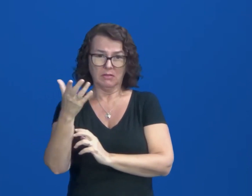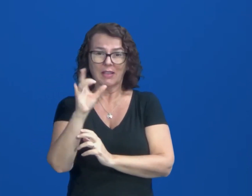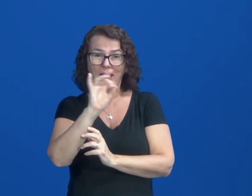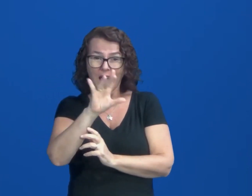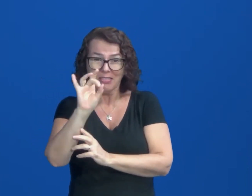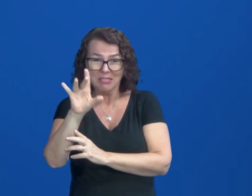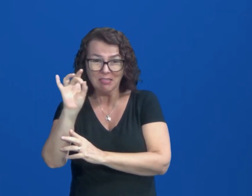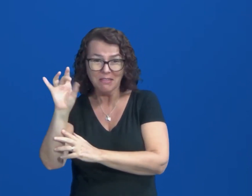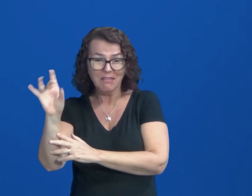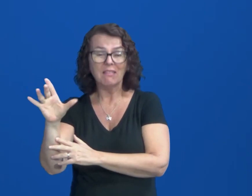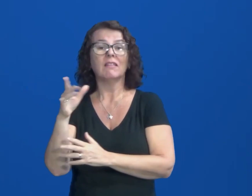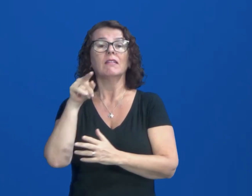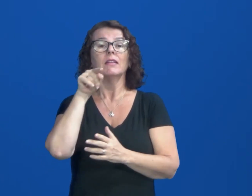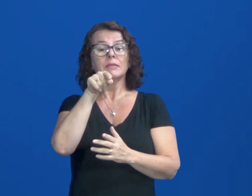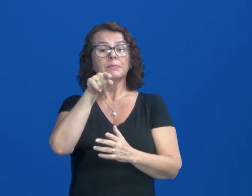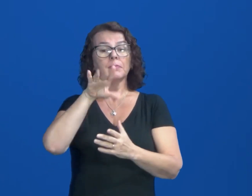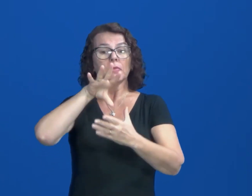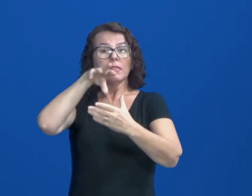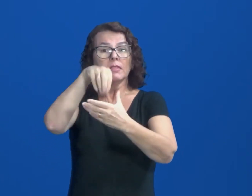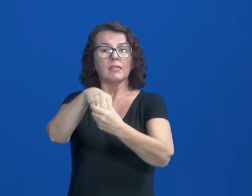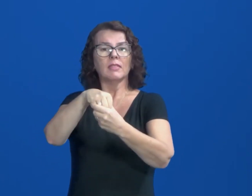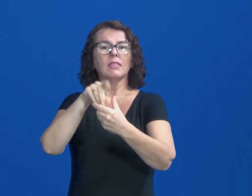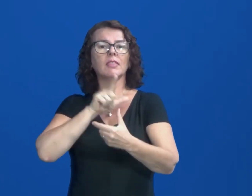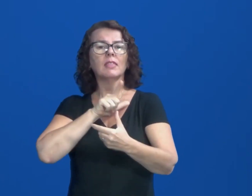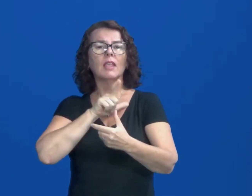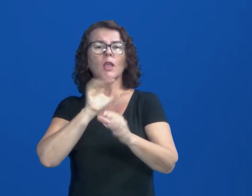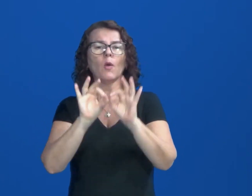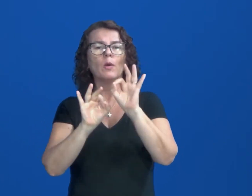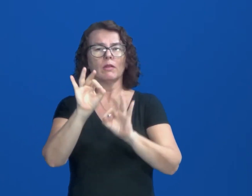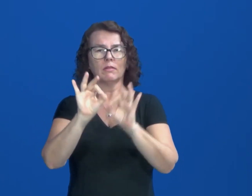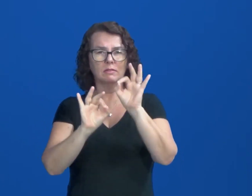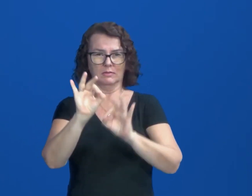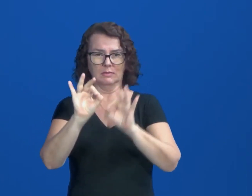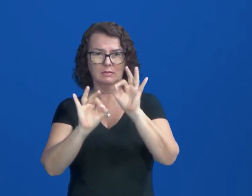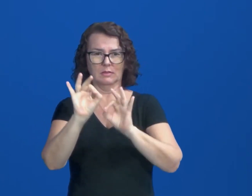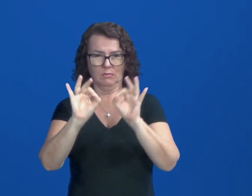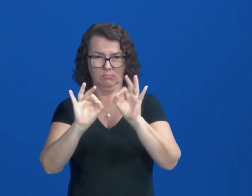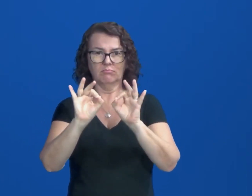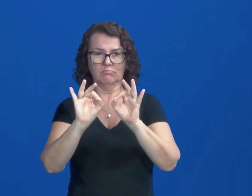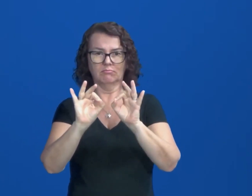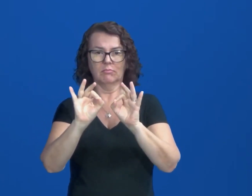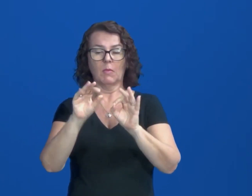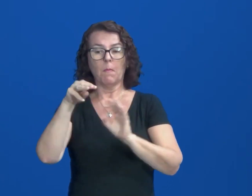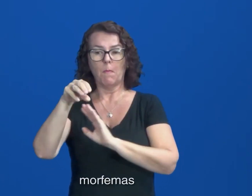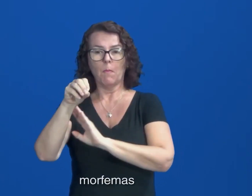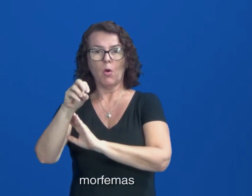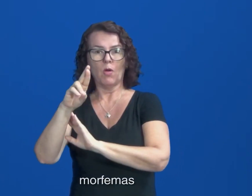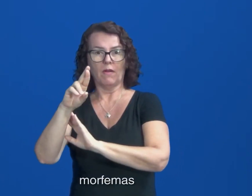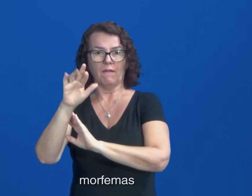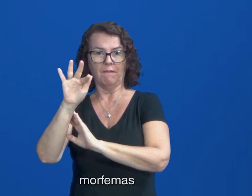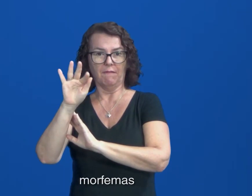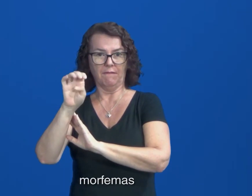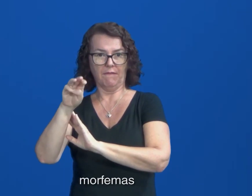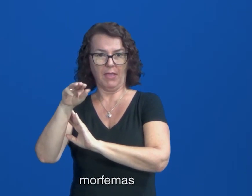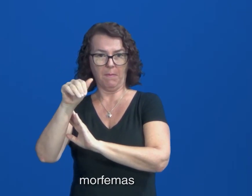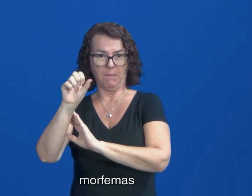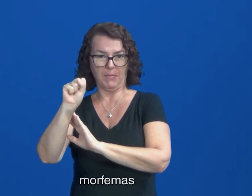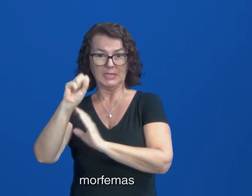sinal, cada palavra, tem intrinsecamente uma organização, que são